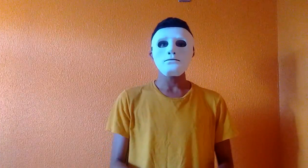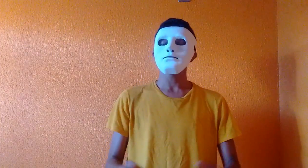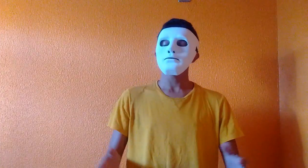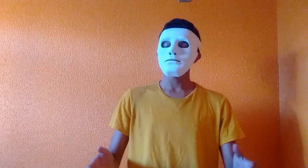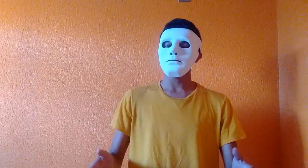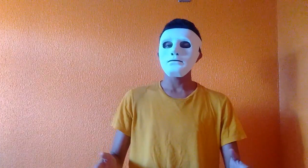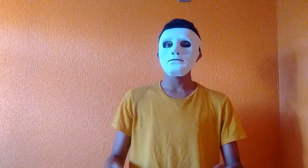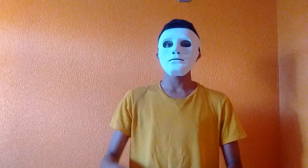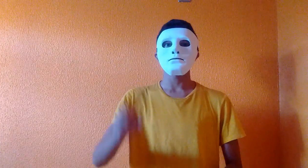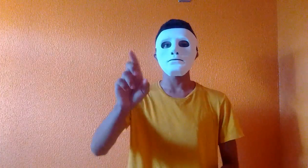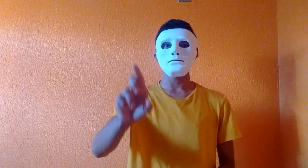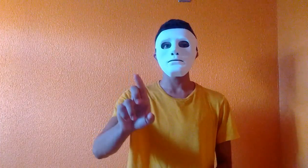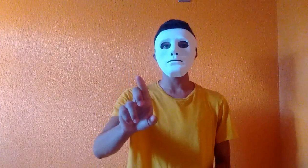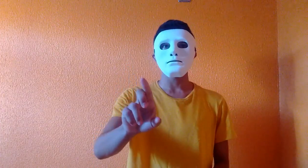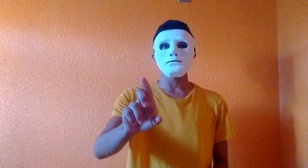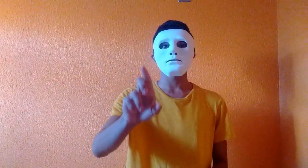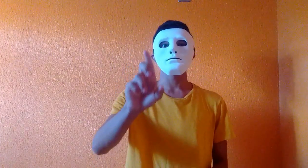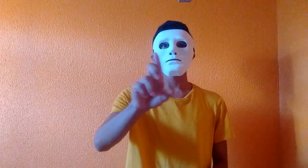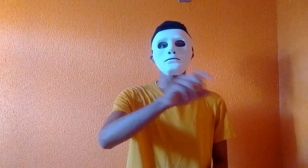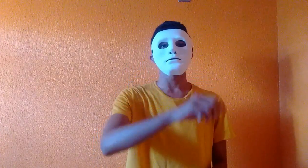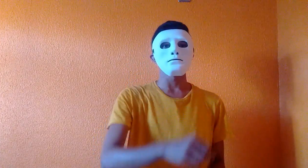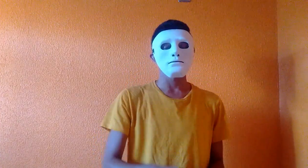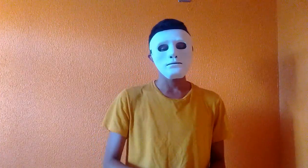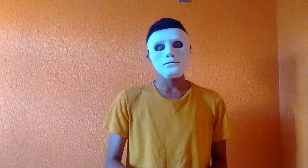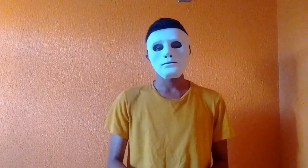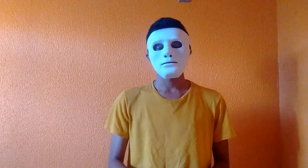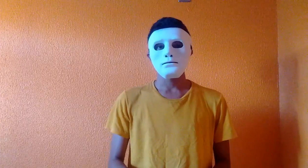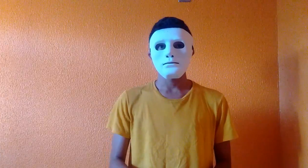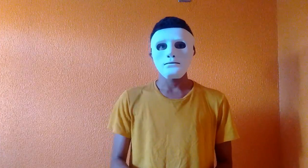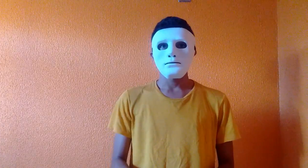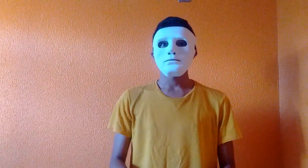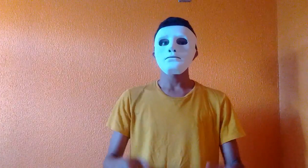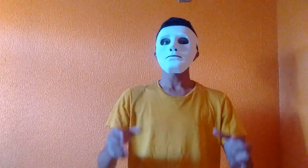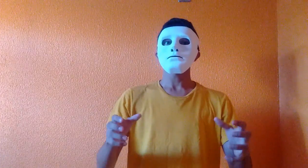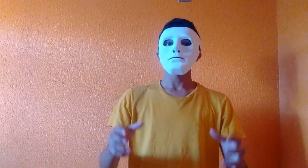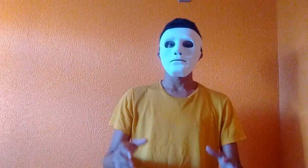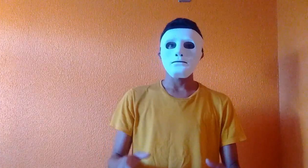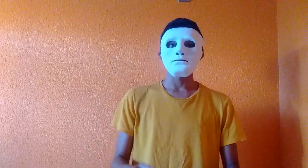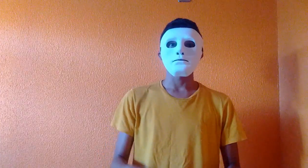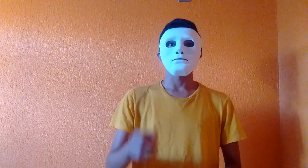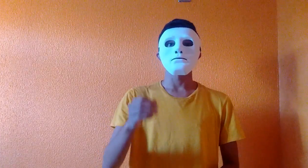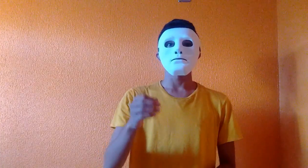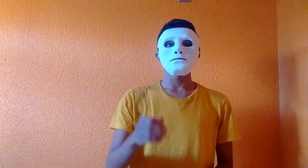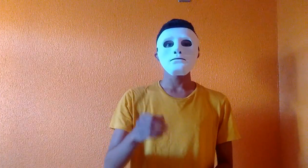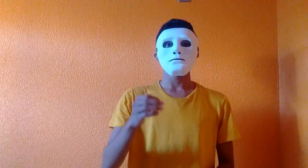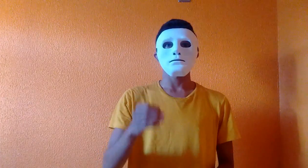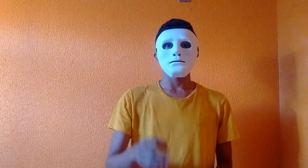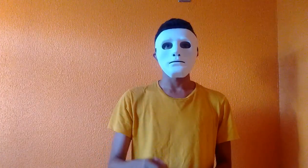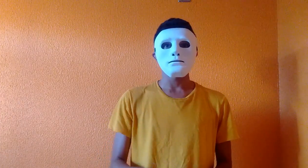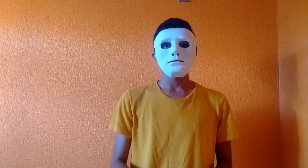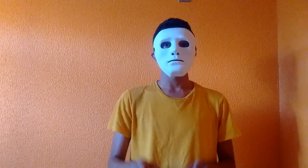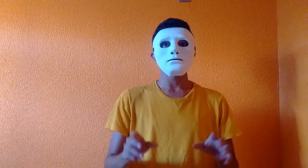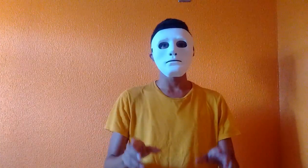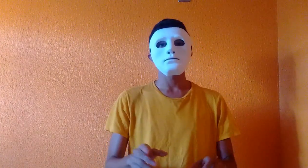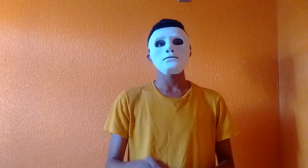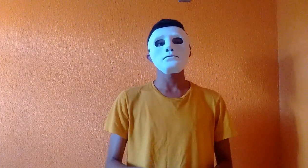por ambulantes em 9 cidades brasileiras. Foram encontrados coliformes fecais em 10